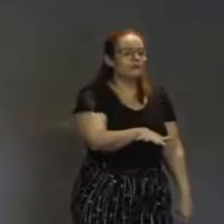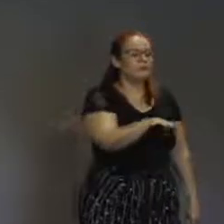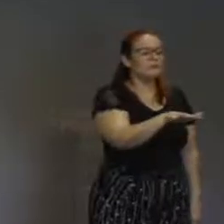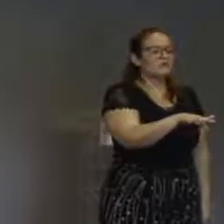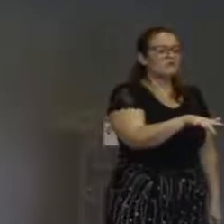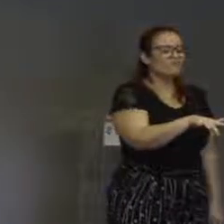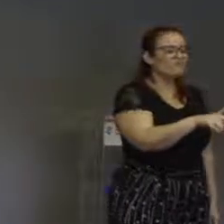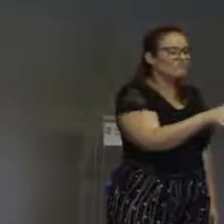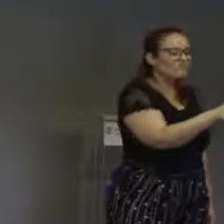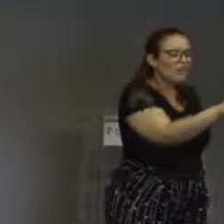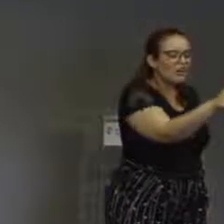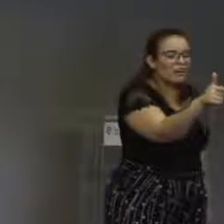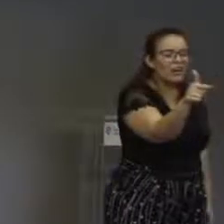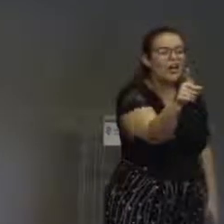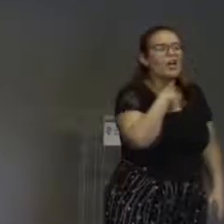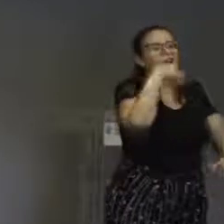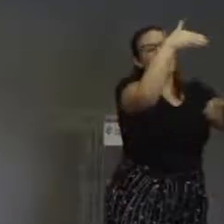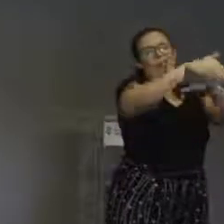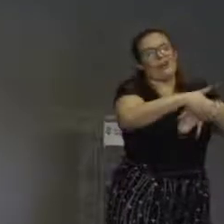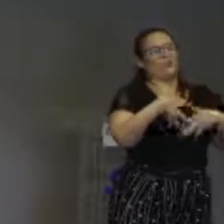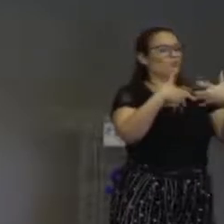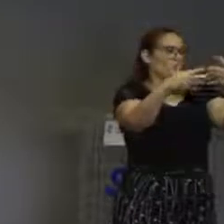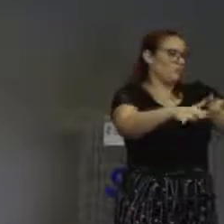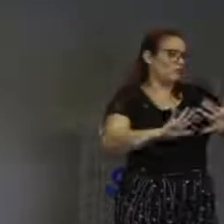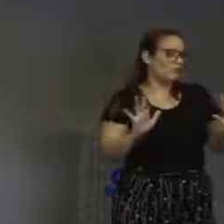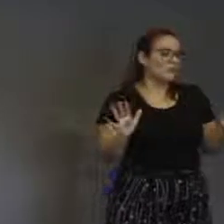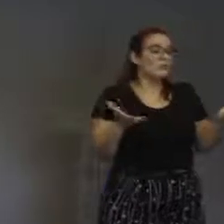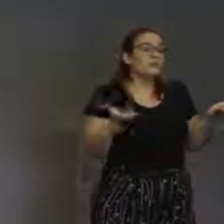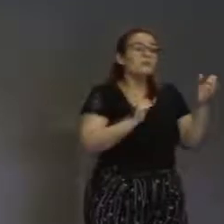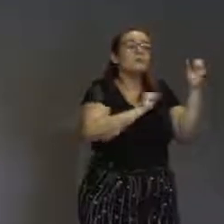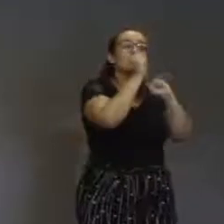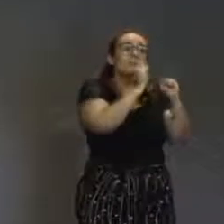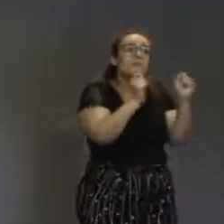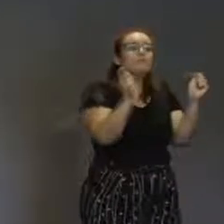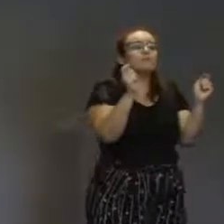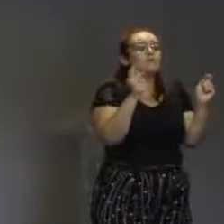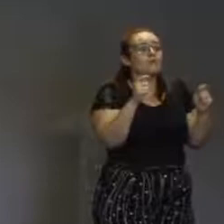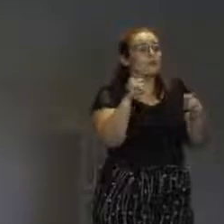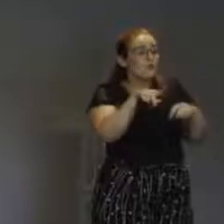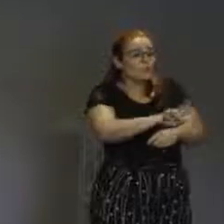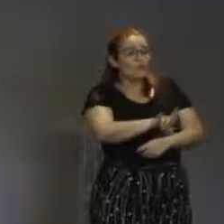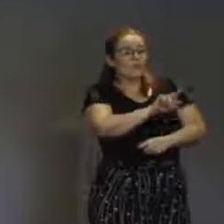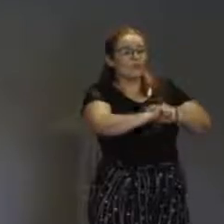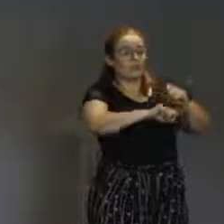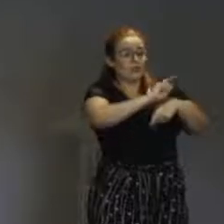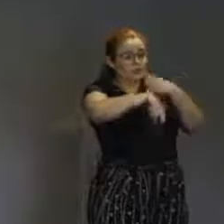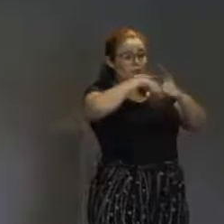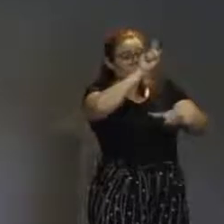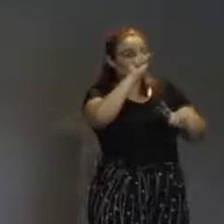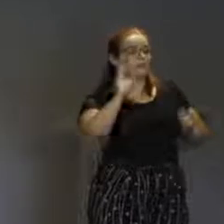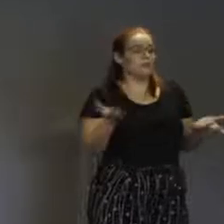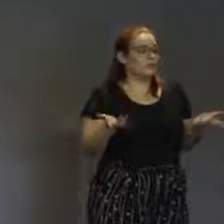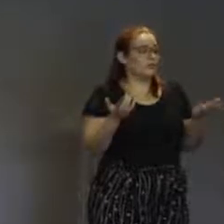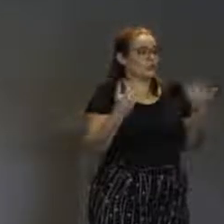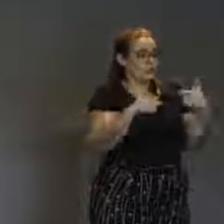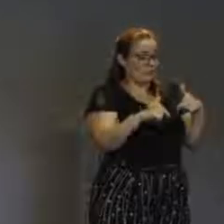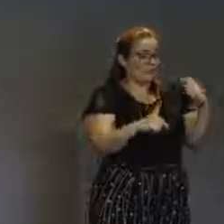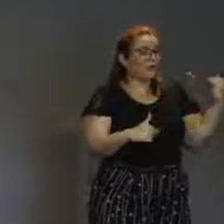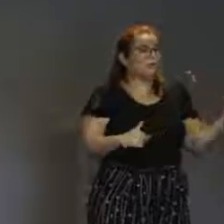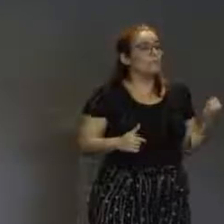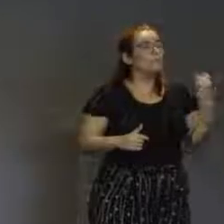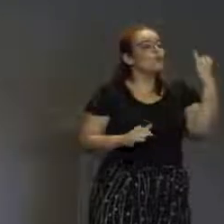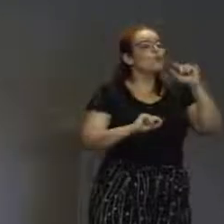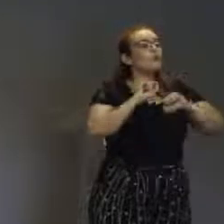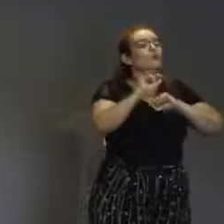as empresas vivem de inovação. E as fundações também vivem de inovação. Então, me parece que um papel importante nessa mudança de